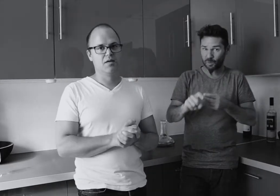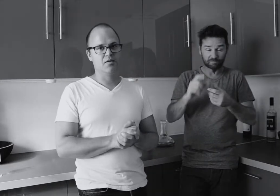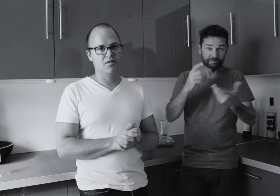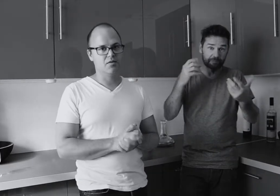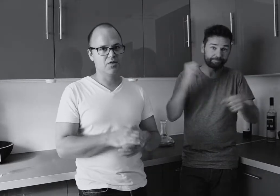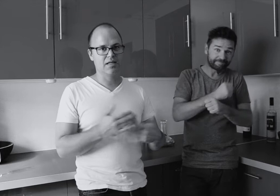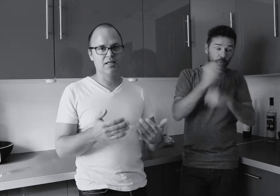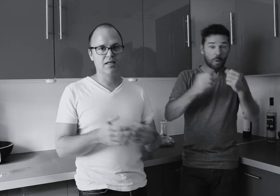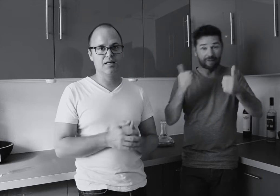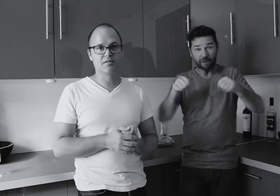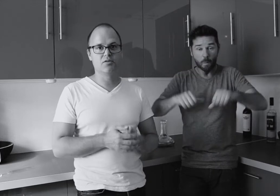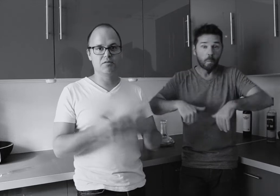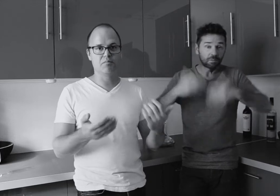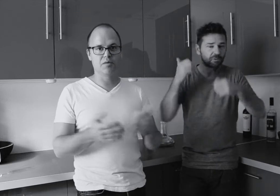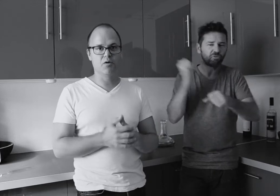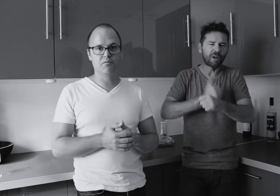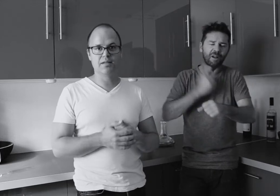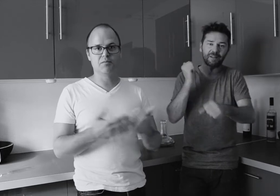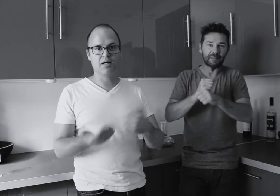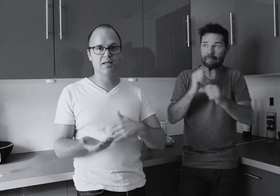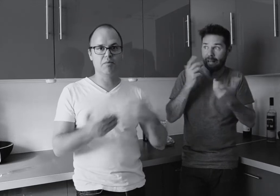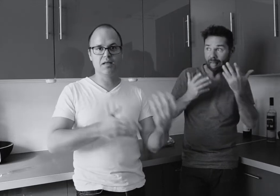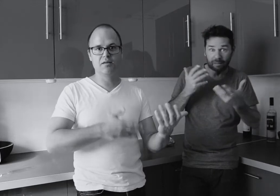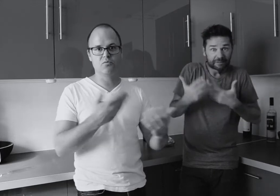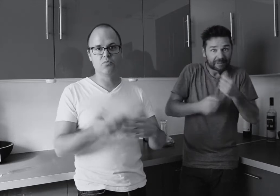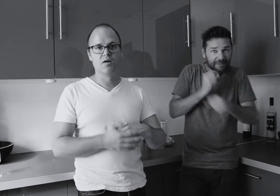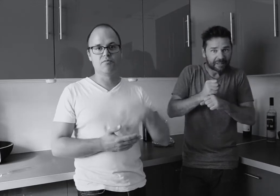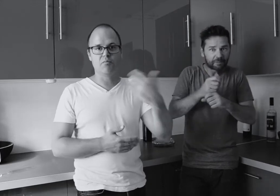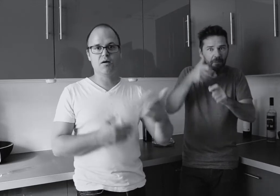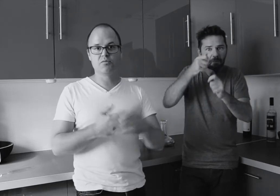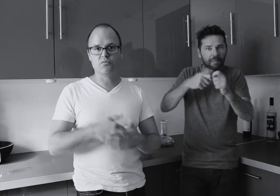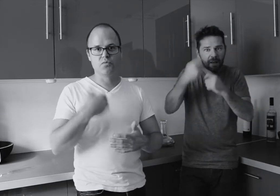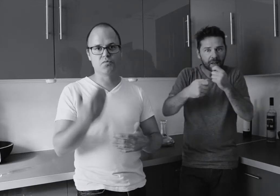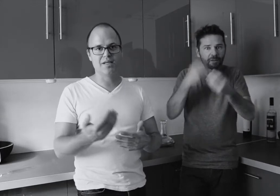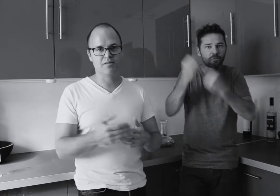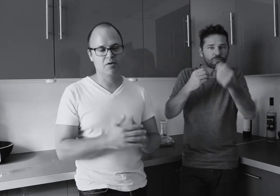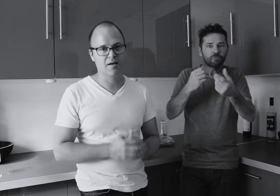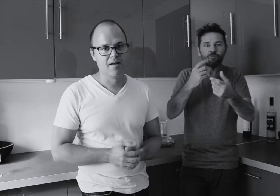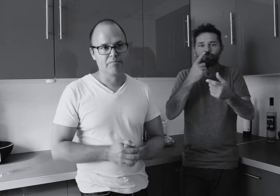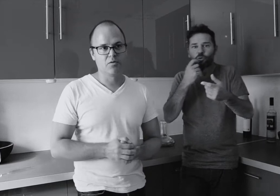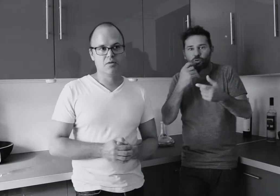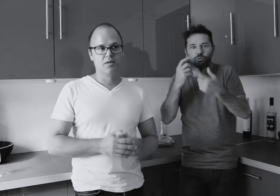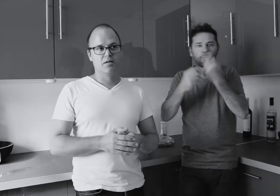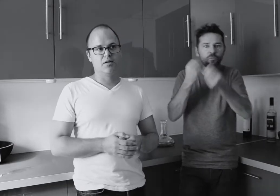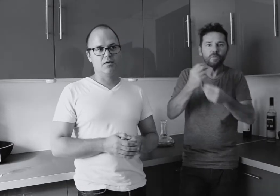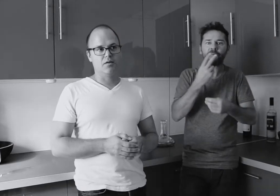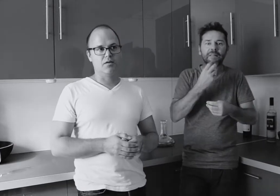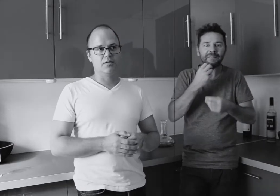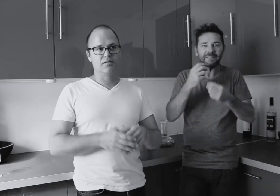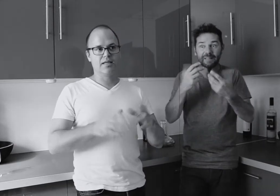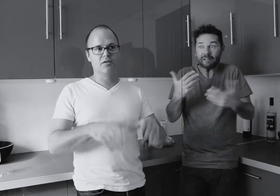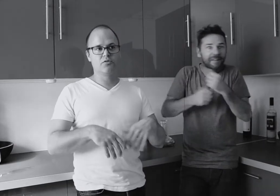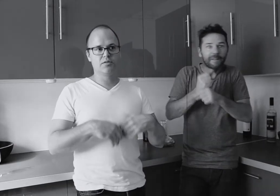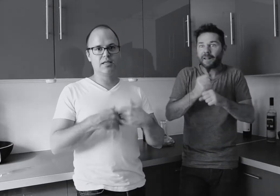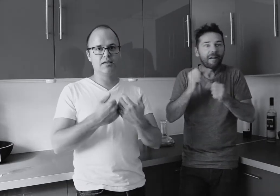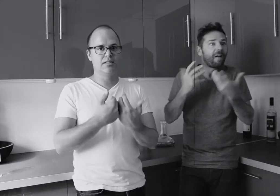malheureusement chaque année, est-ce que les vins primeurs vont être marqués banane ou framboise ou fraise, voilà. Donc